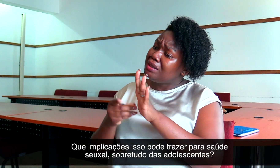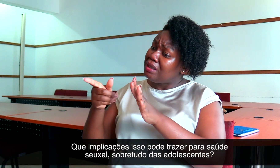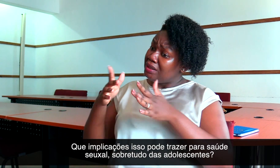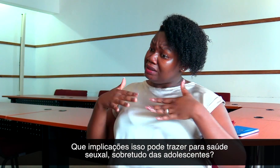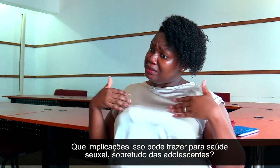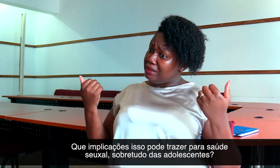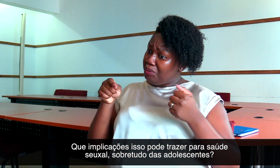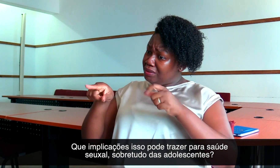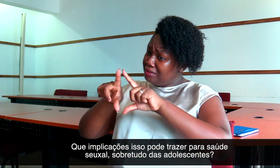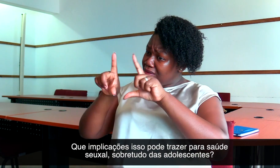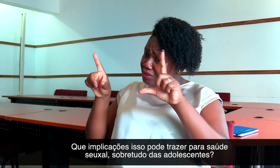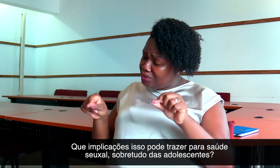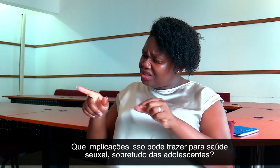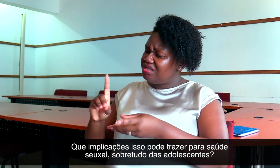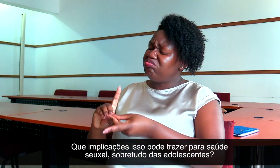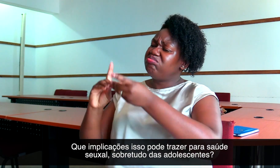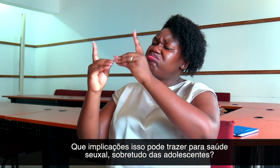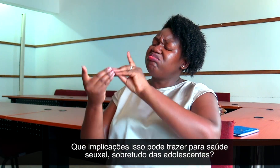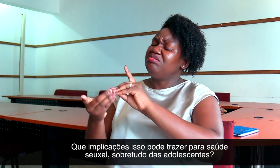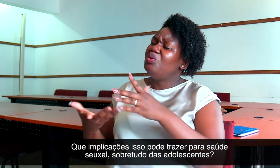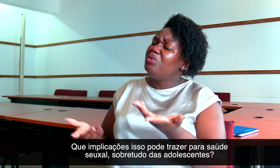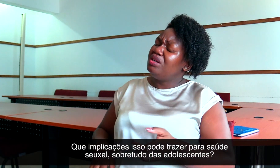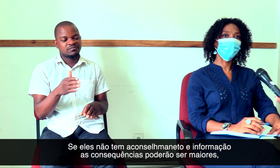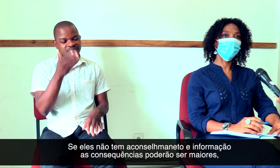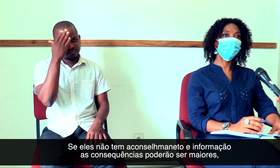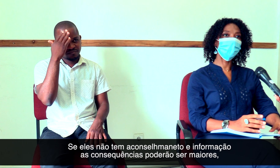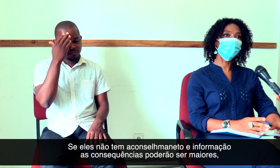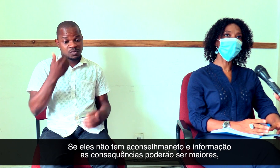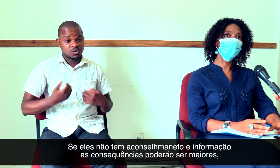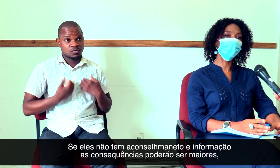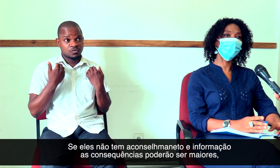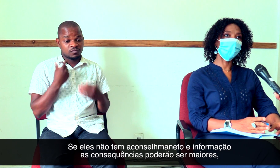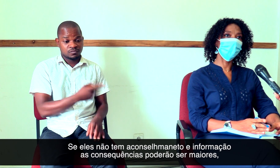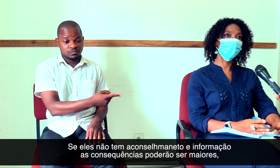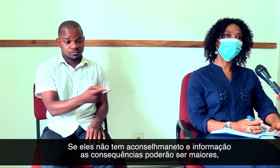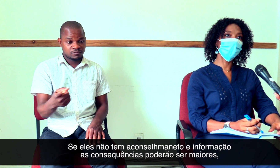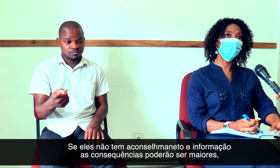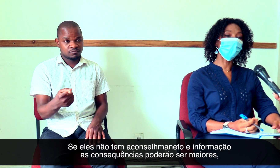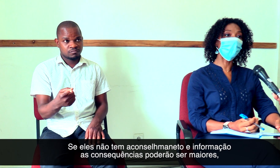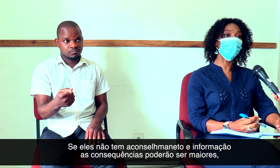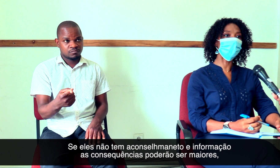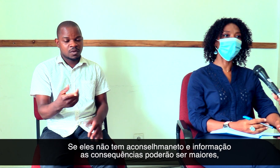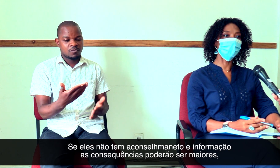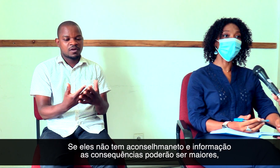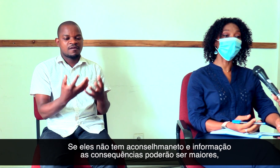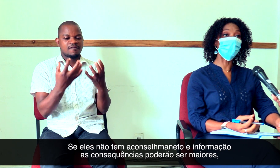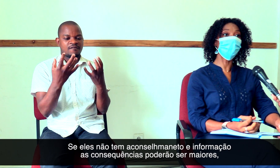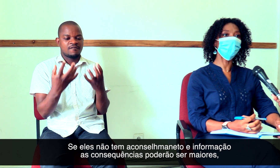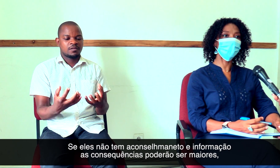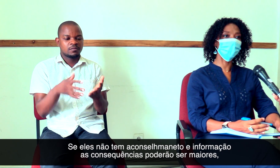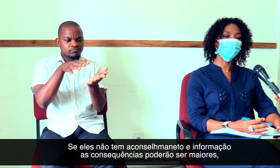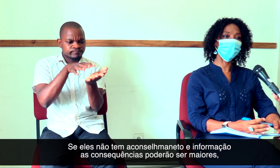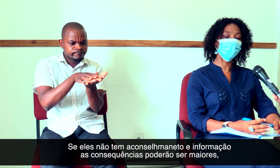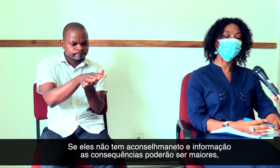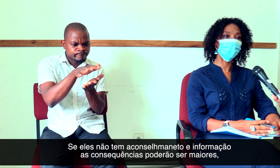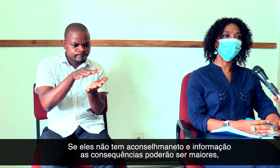pode trazer para a saúde sexual, sobretudo das adolescentes? Se eles não têm, portanto, se não têm aconselhamento, se não têm